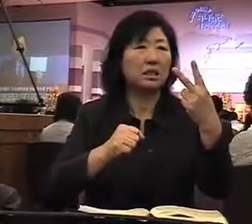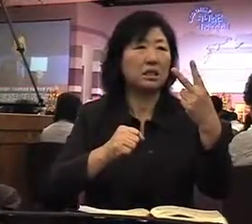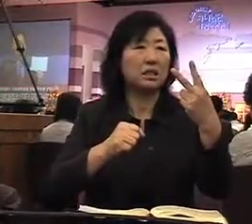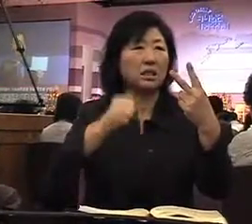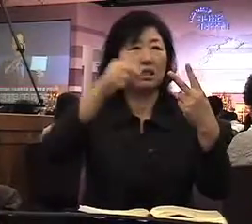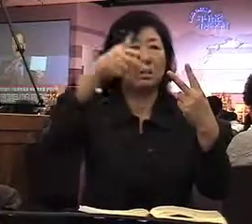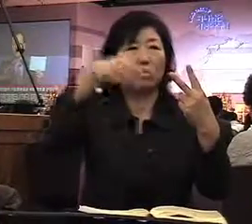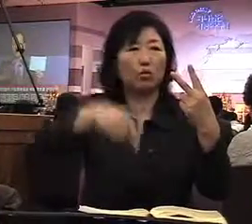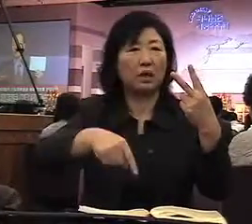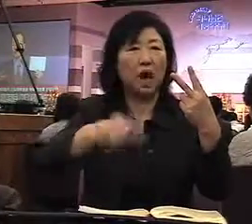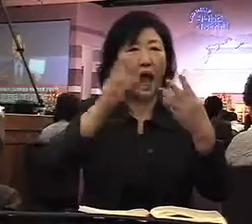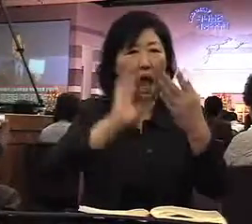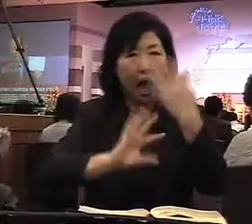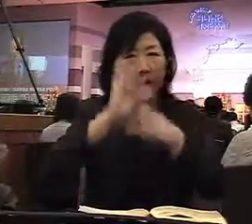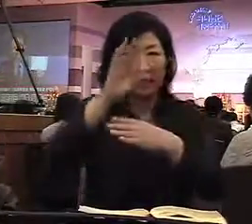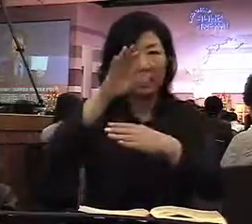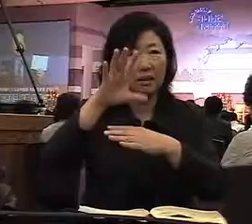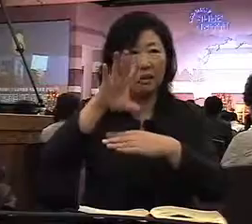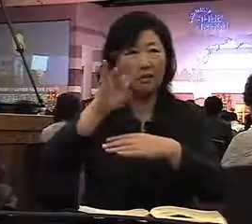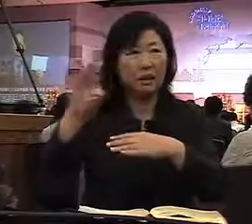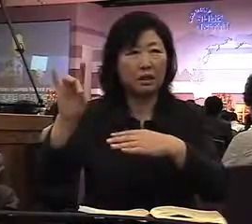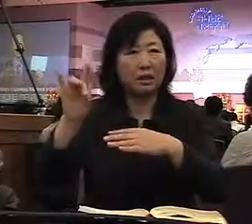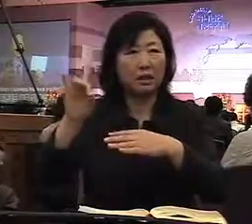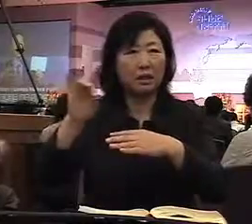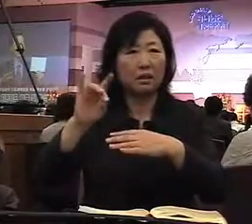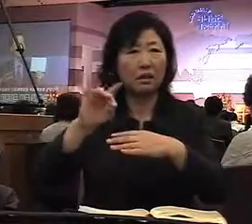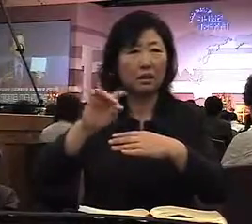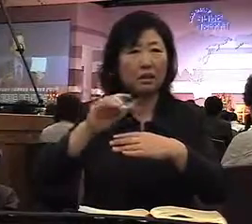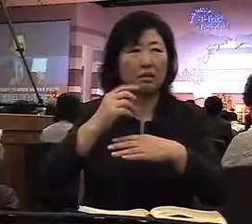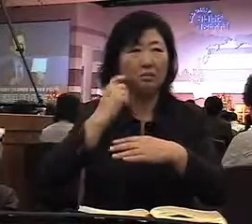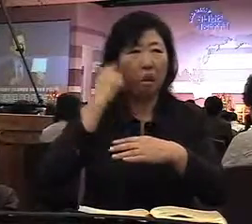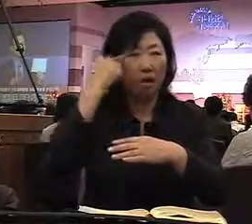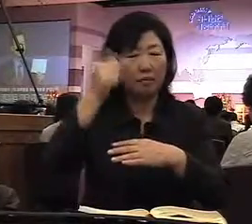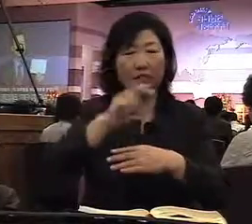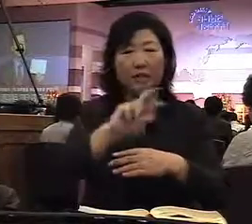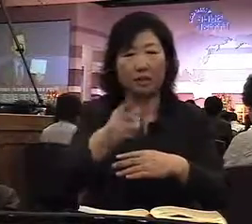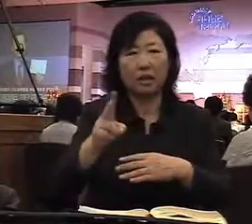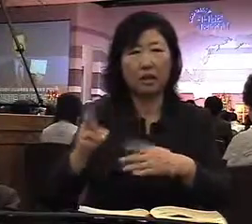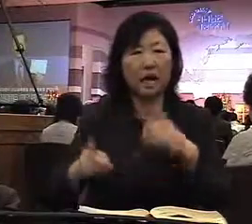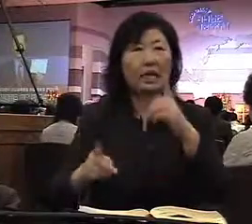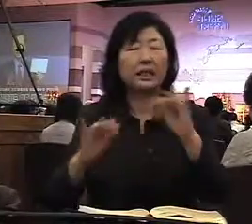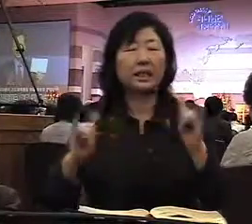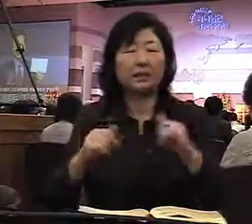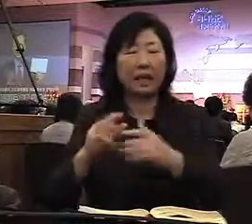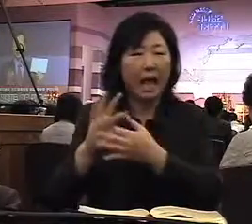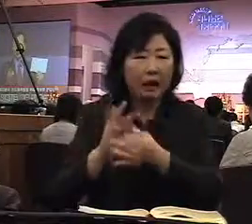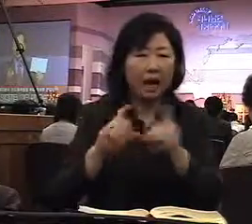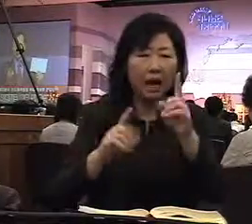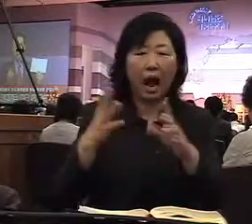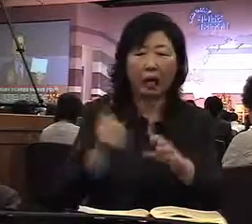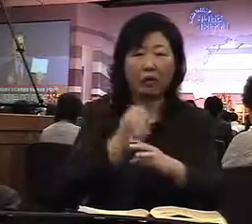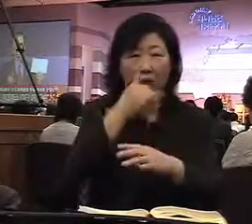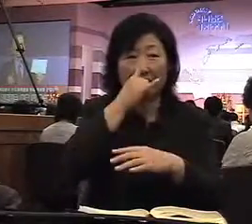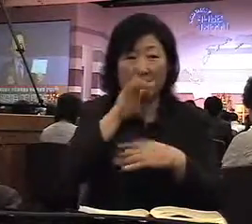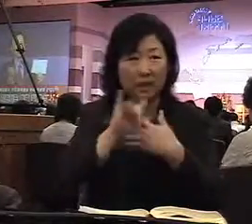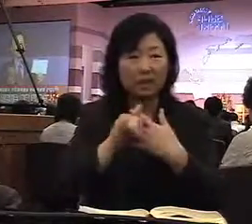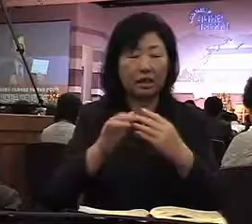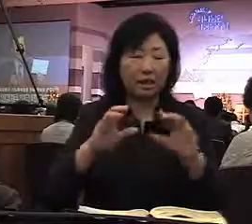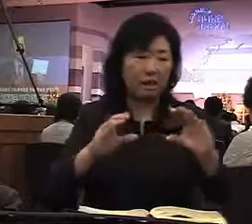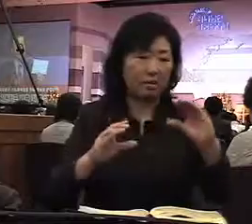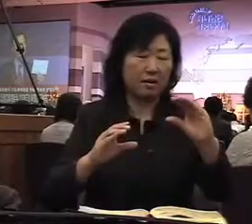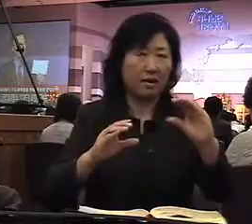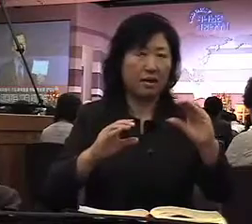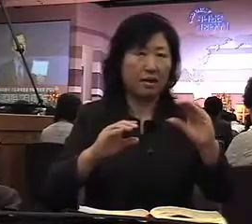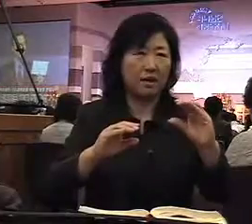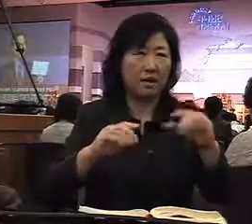아침마다 돌아가면서 계속 셔플합니다. 한 분이 계속 하나를 갖고 있는 게 아니고 계속 우리가 뭉치를 갖고